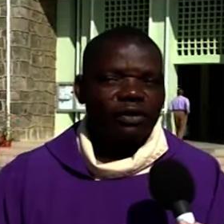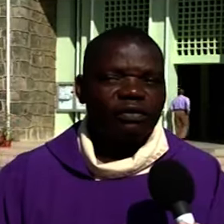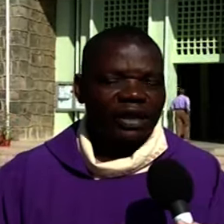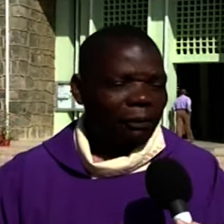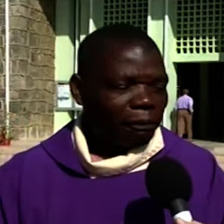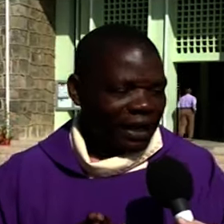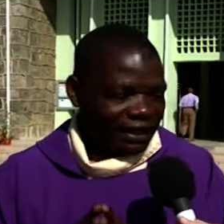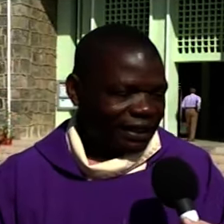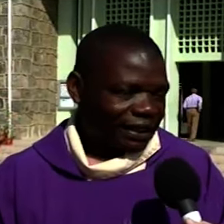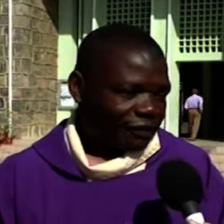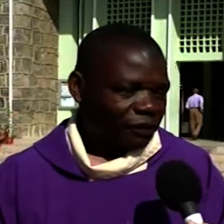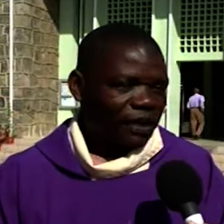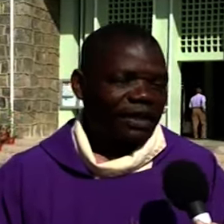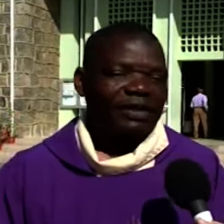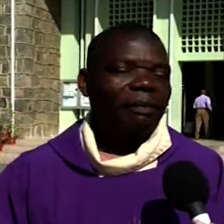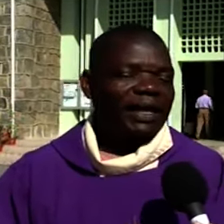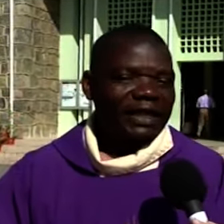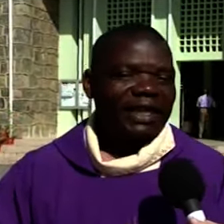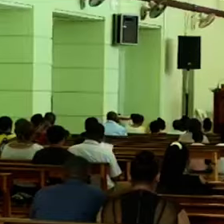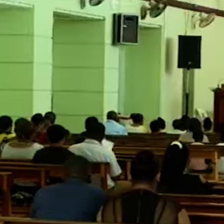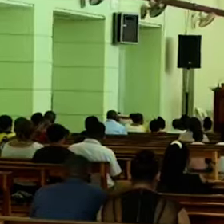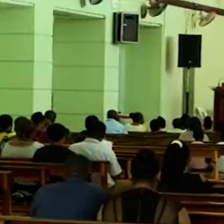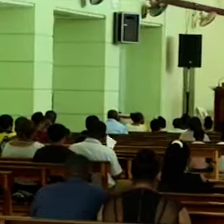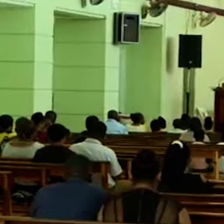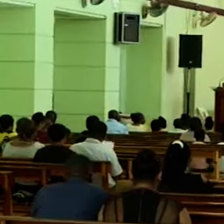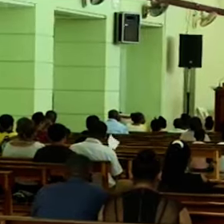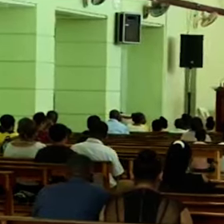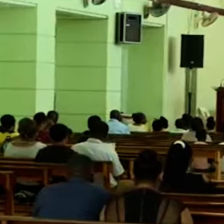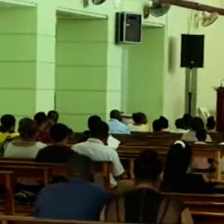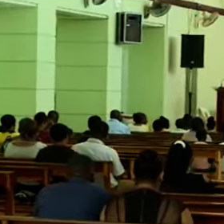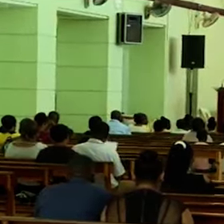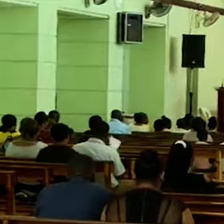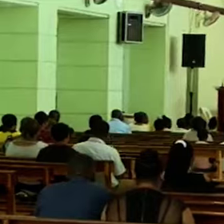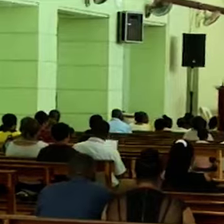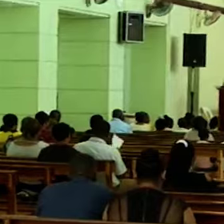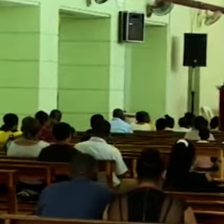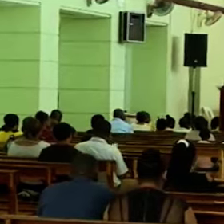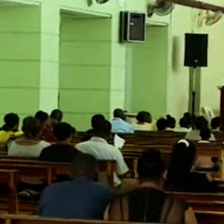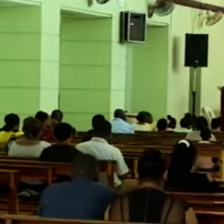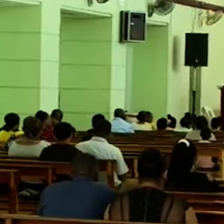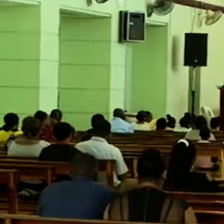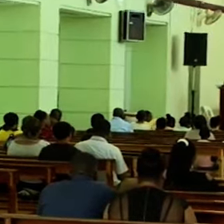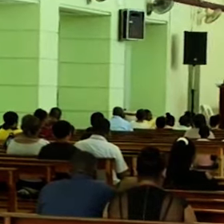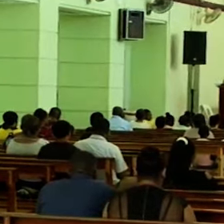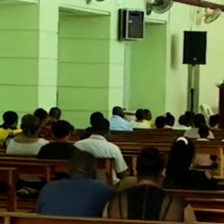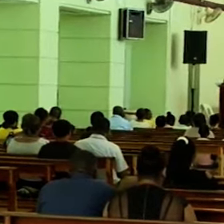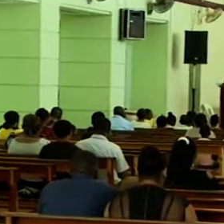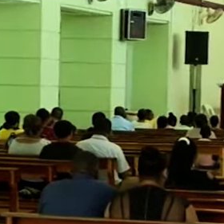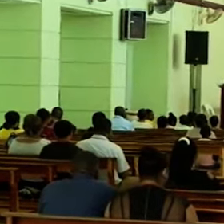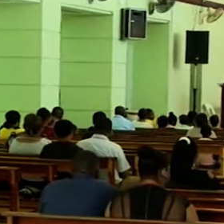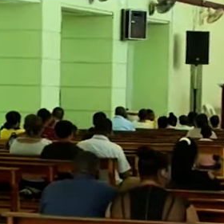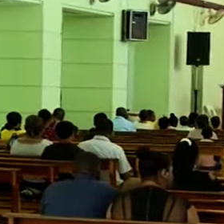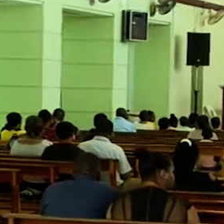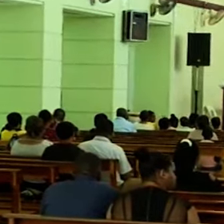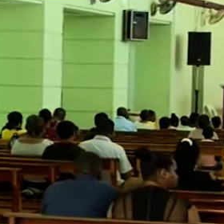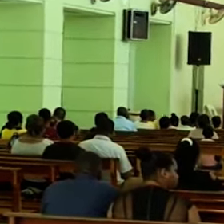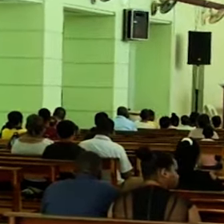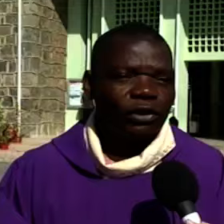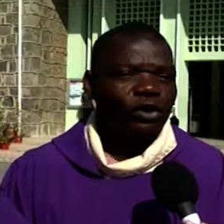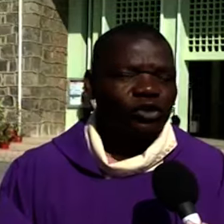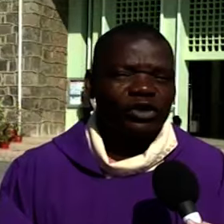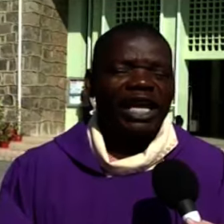pas nous faire panique. C'est panique, la crainte, la peur qui peut tuer le monde. C'est vrai, il y en a deux du monde qui est